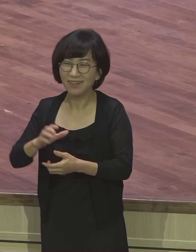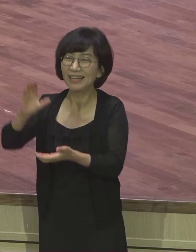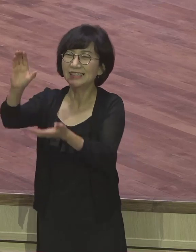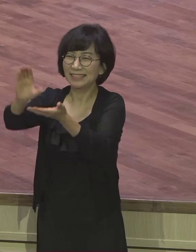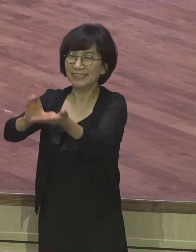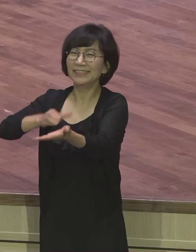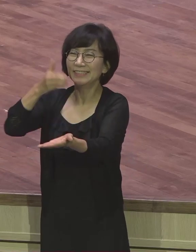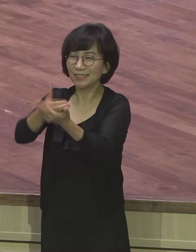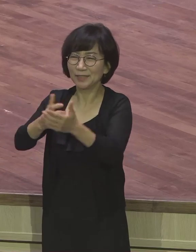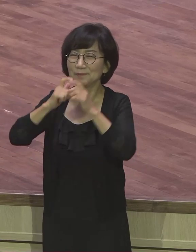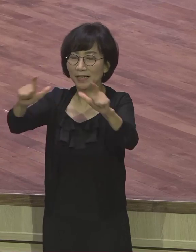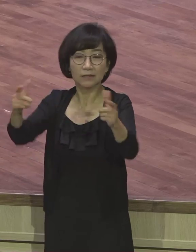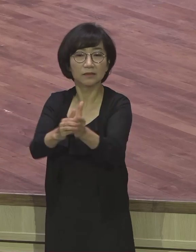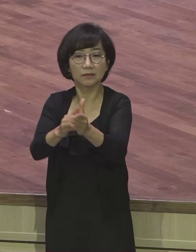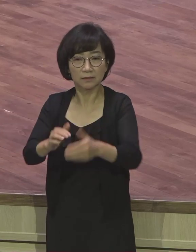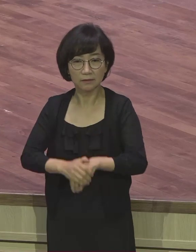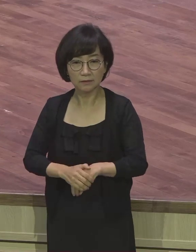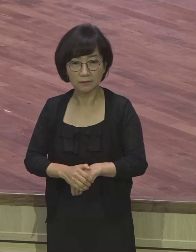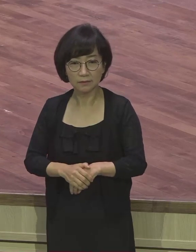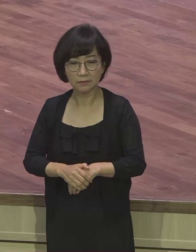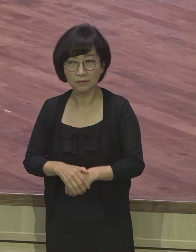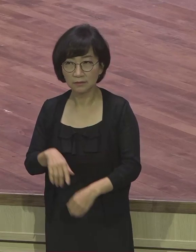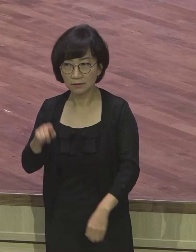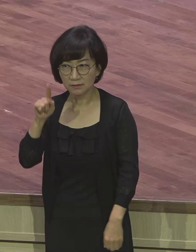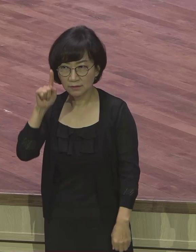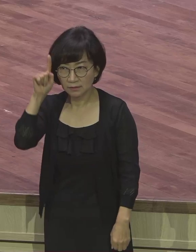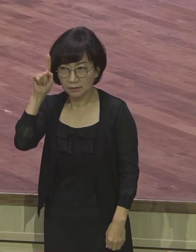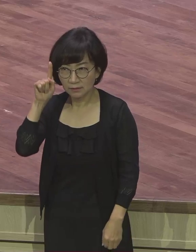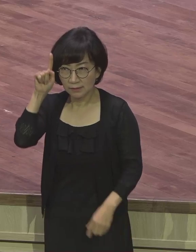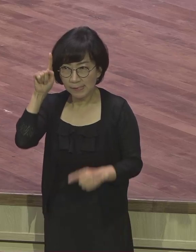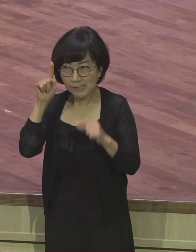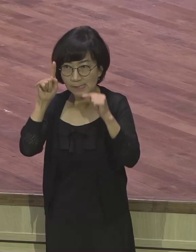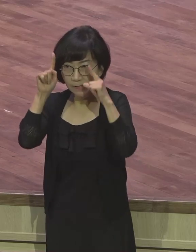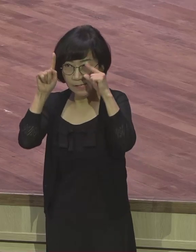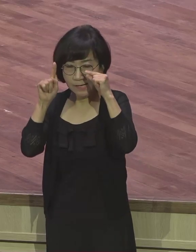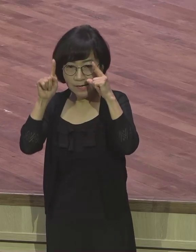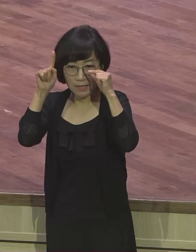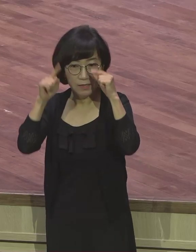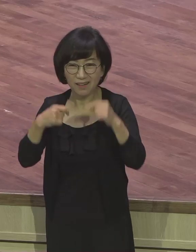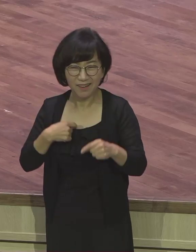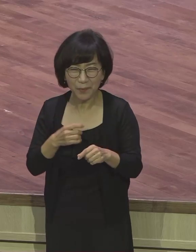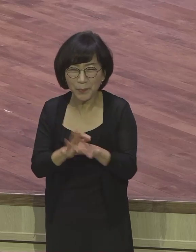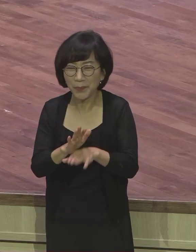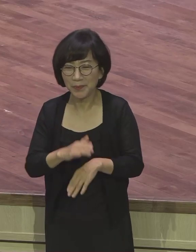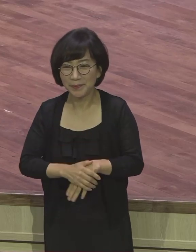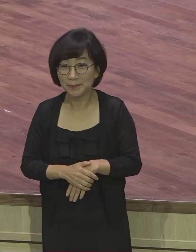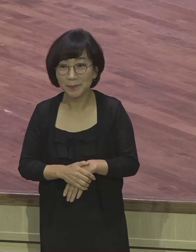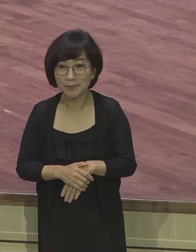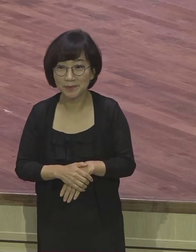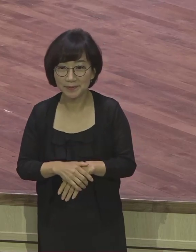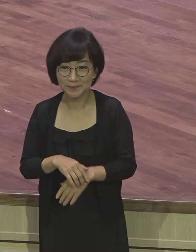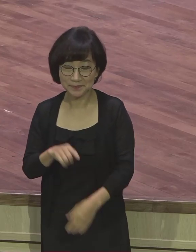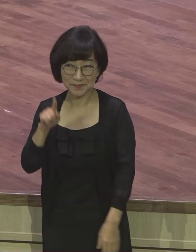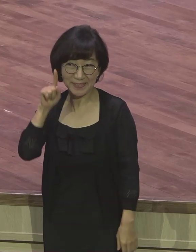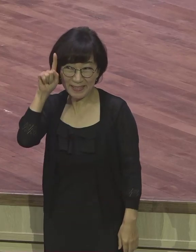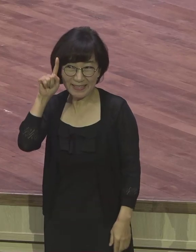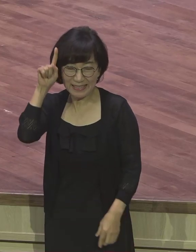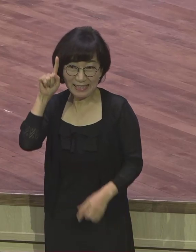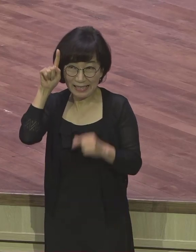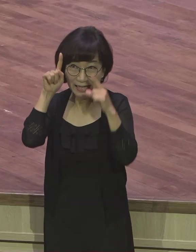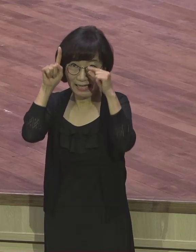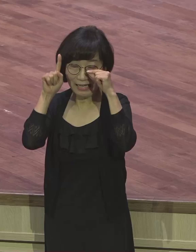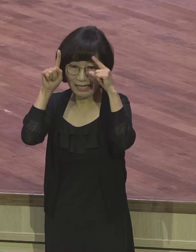스트레스 받아가지고 밤새 잠 못 자고 세상 그렇잖아요. 천석은 천가지, 만석은 만가지 걱정이라고.